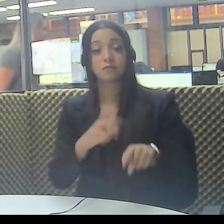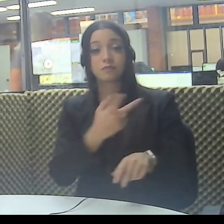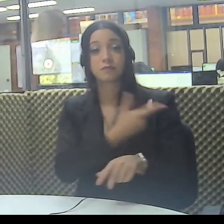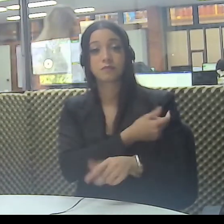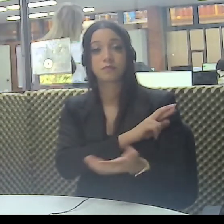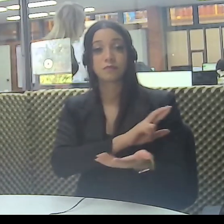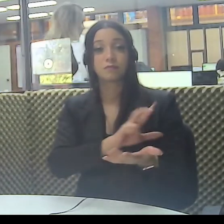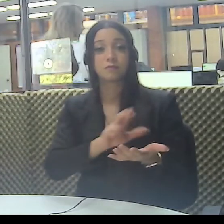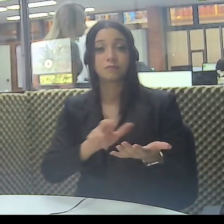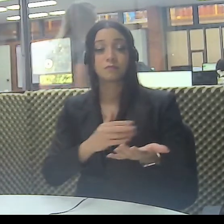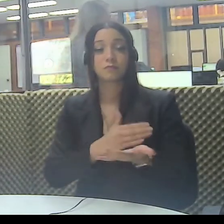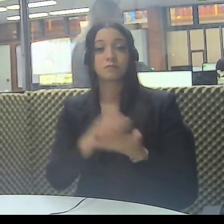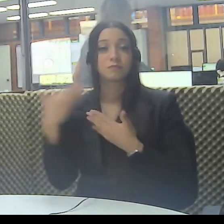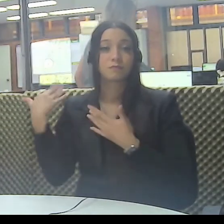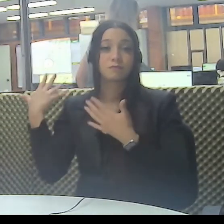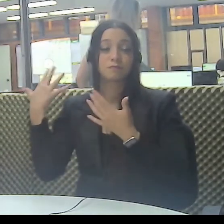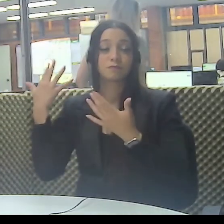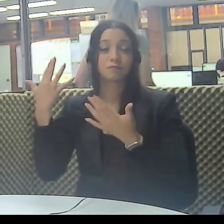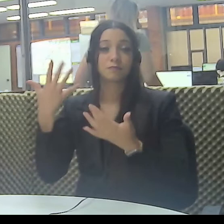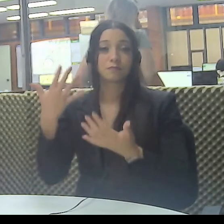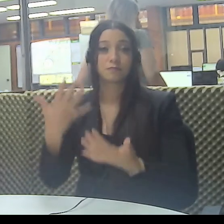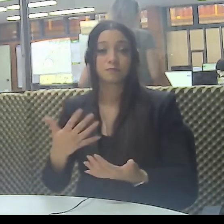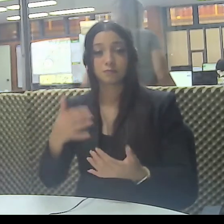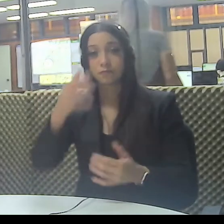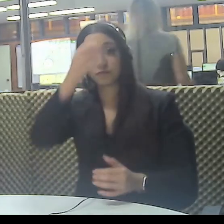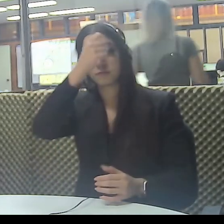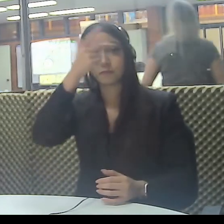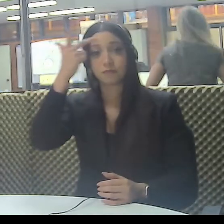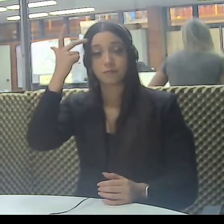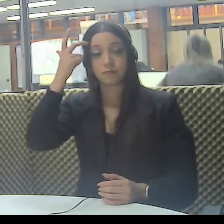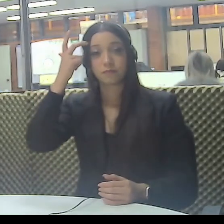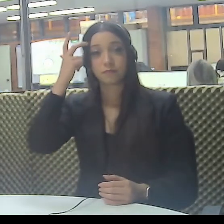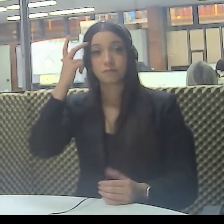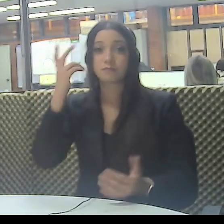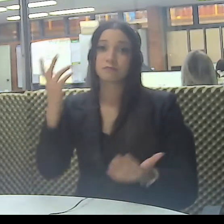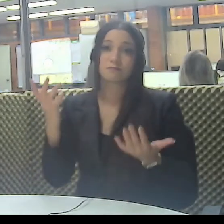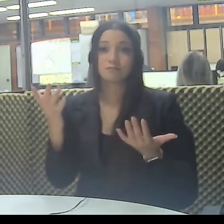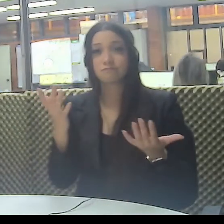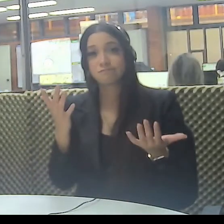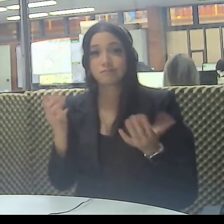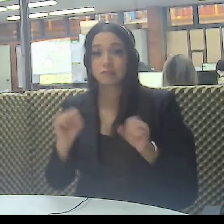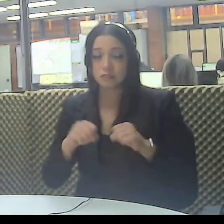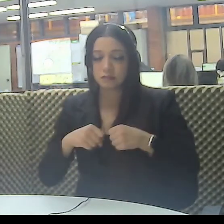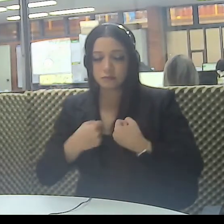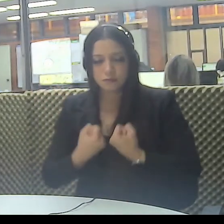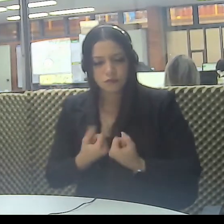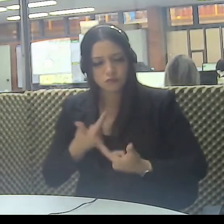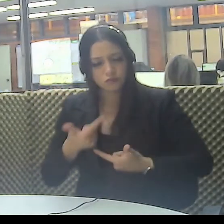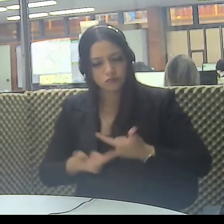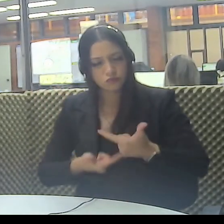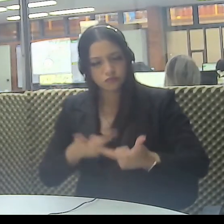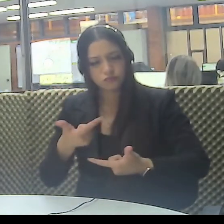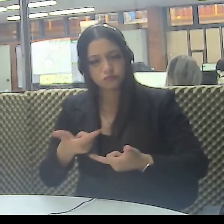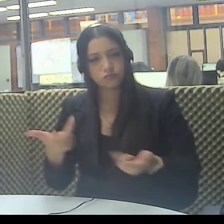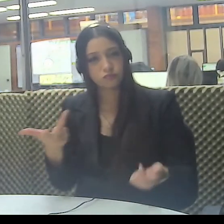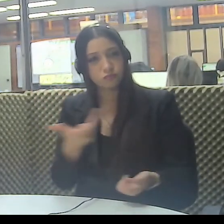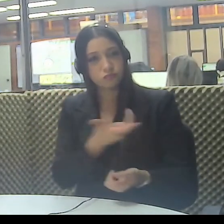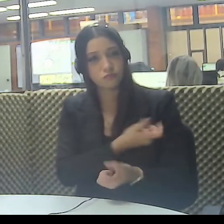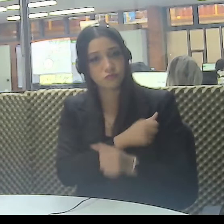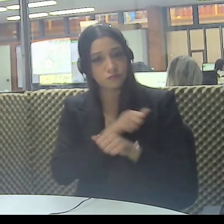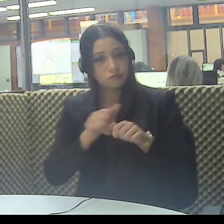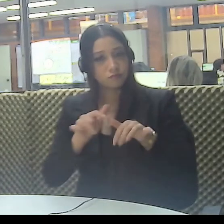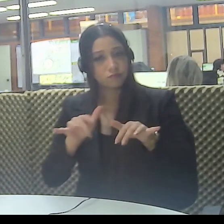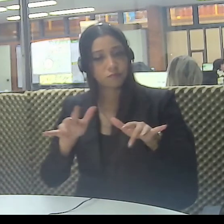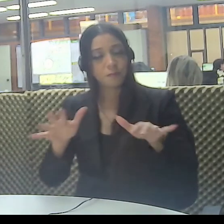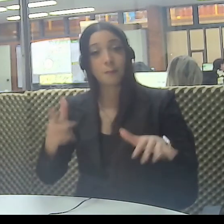multivacinação. E desde o início das imunizações, a Prefeitura de Uberlândia não está medindo esforços para oferecer as doses. Para